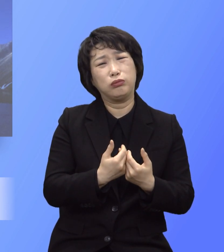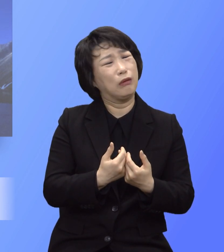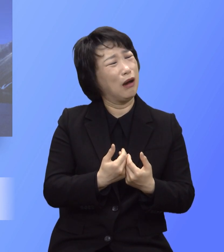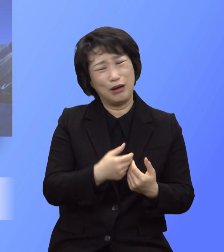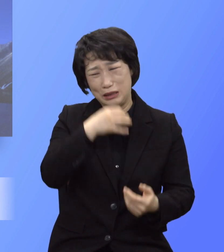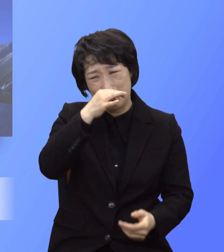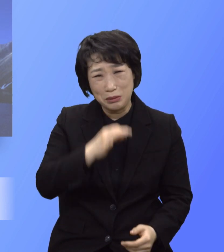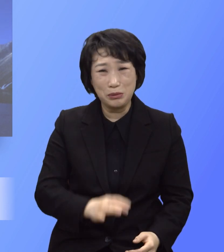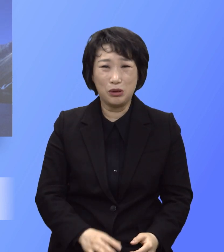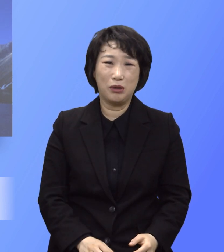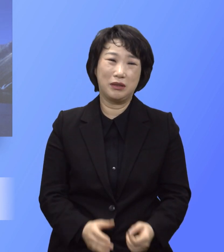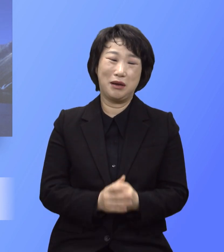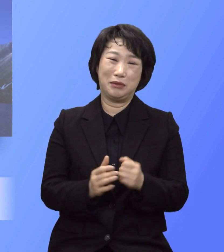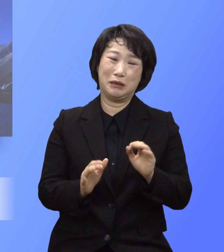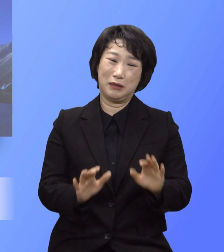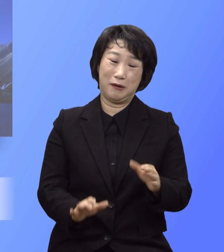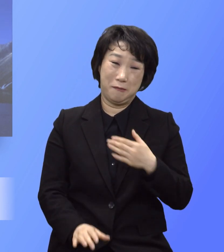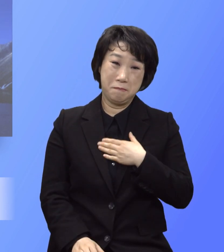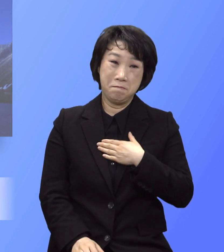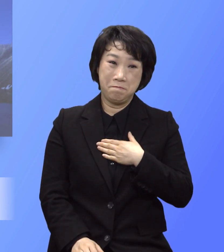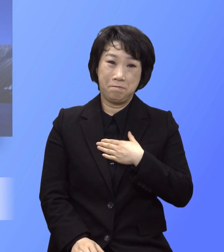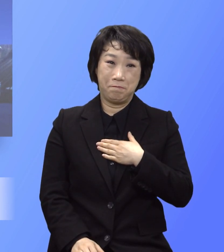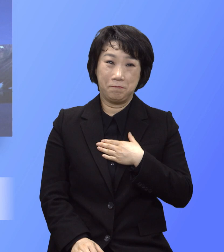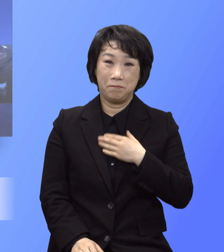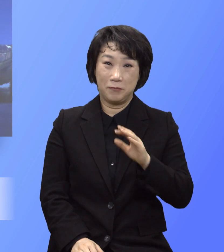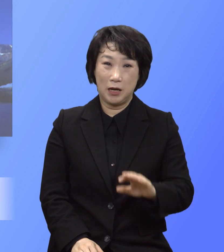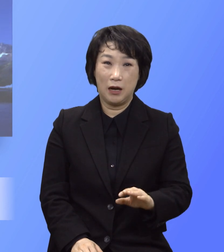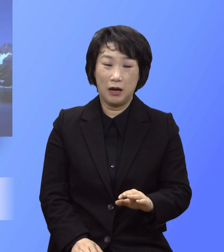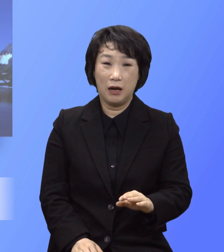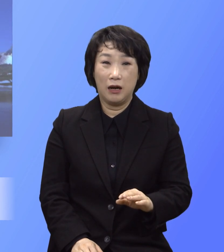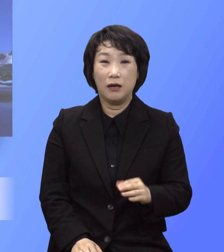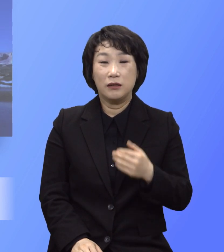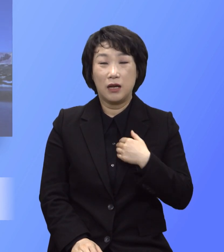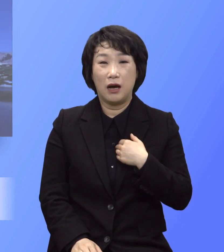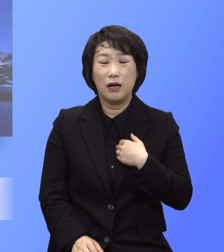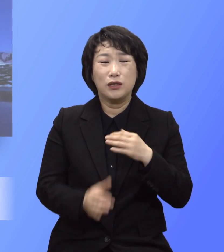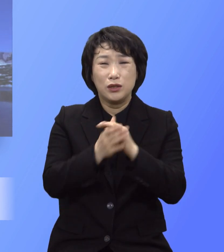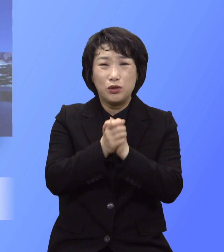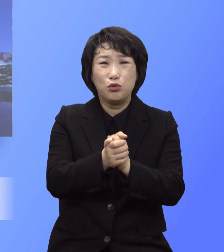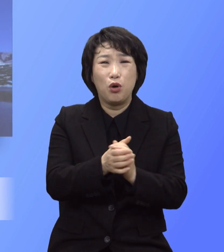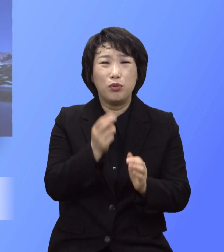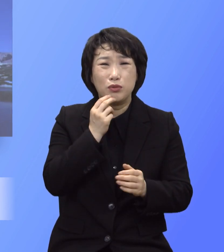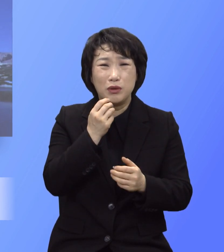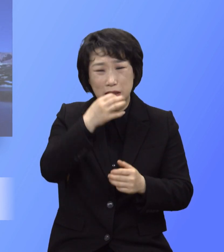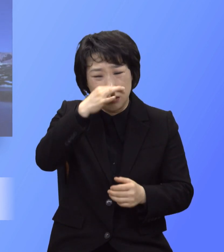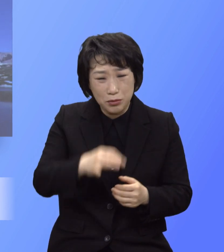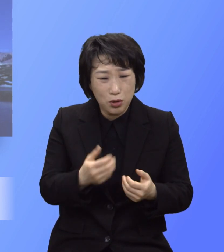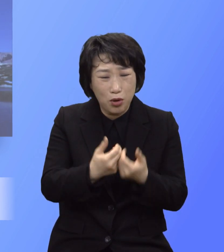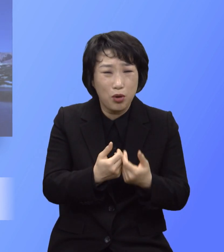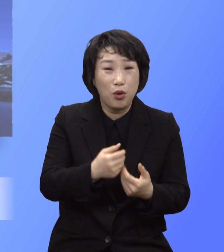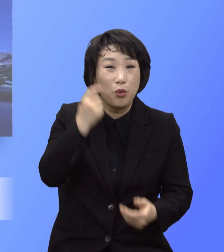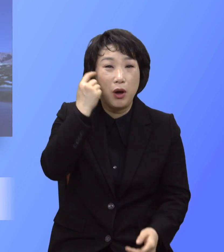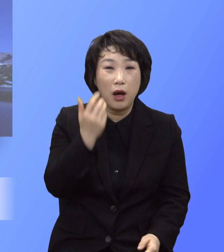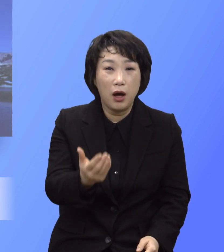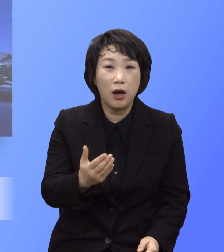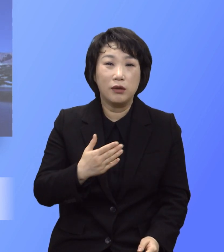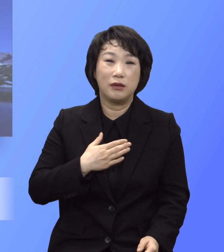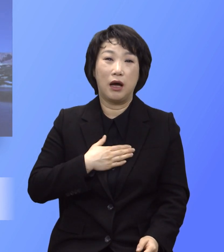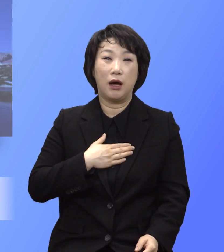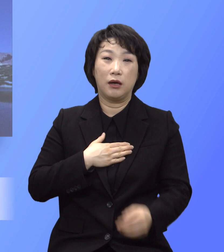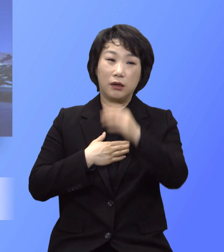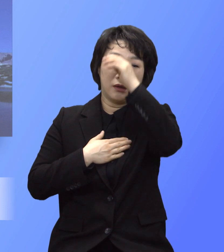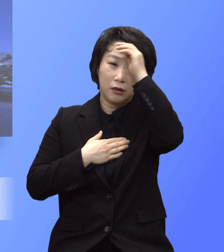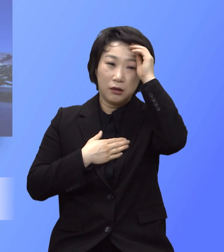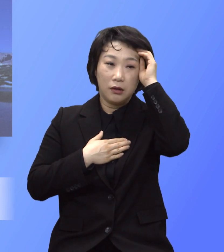정말로 불편해요. 정말로 기도 안 하면. 그러니까 왜 기도 안 하면 불편하냐? 벌써 기도 안